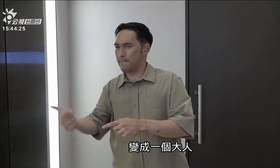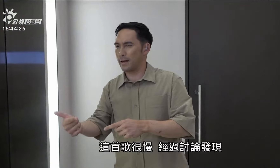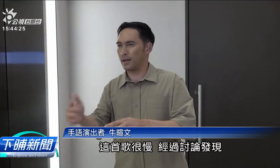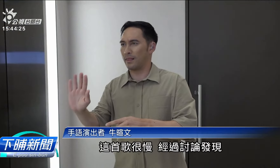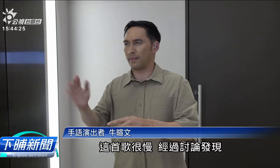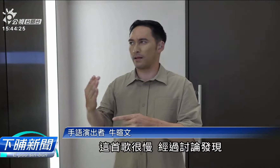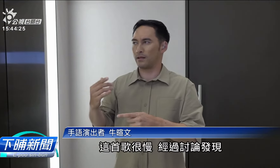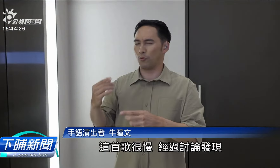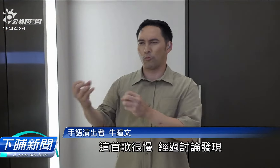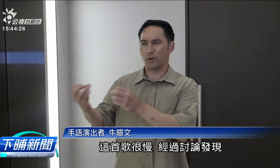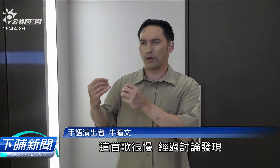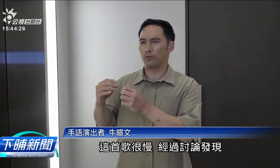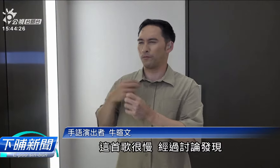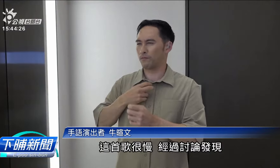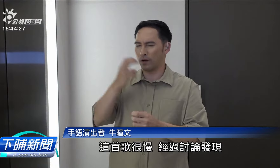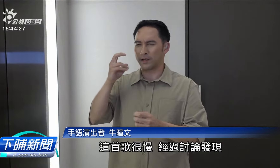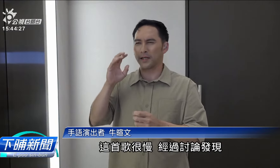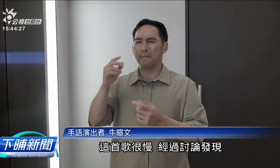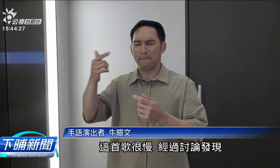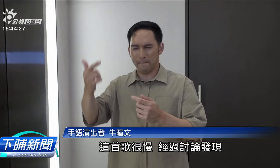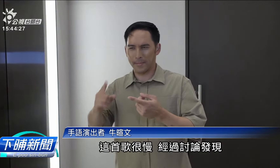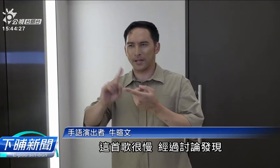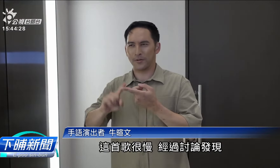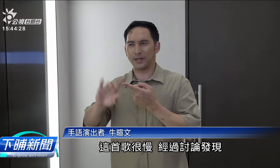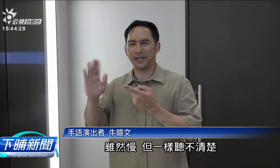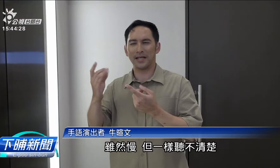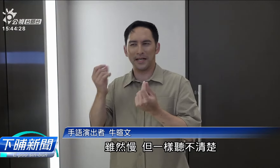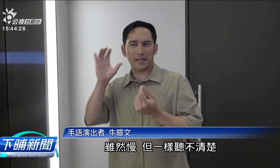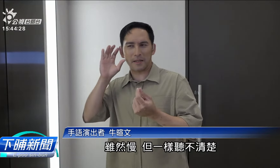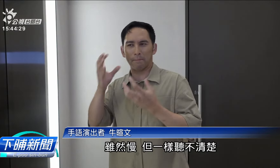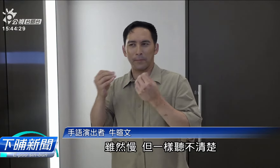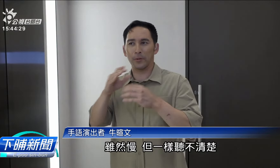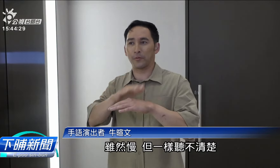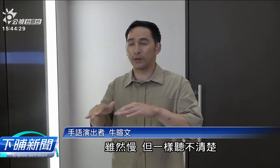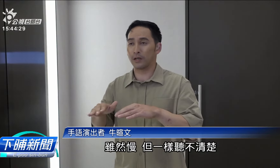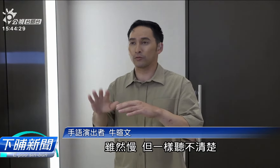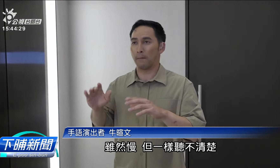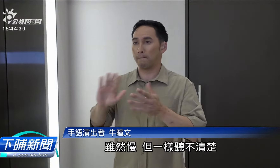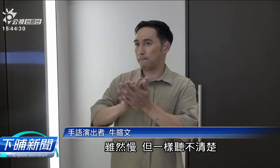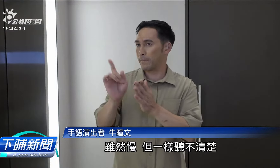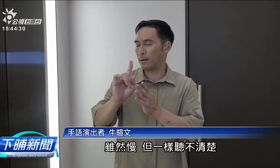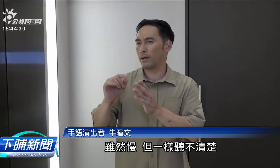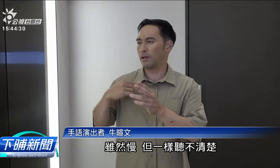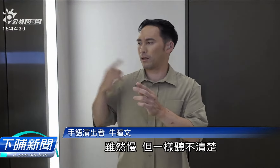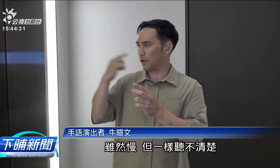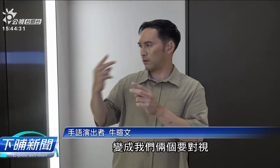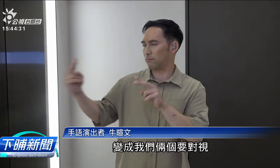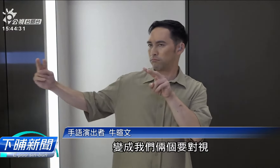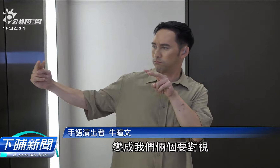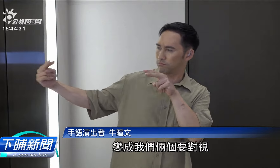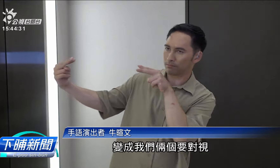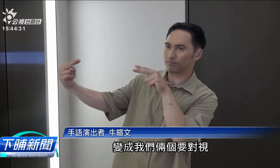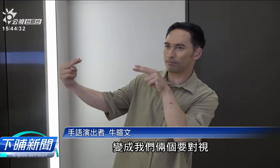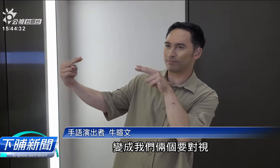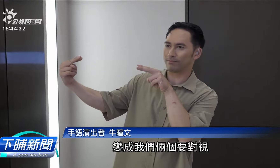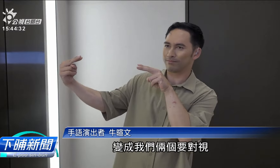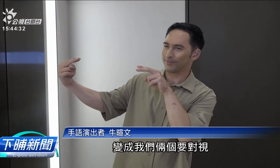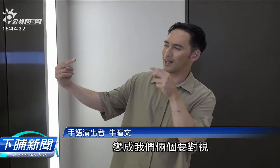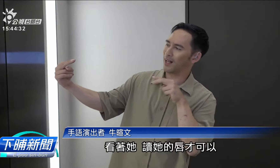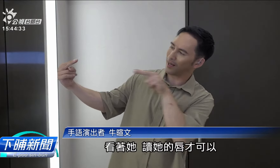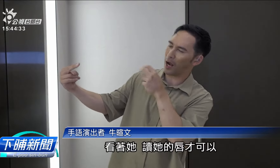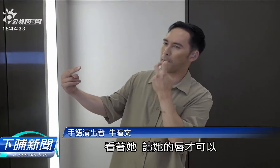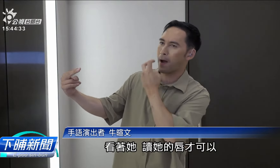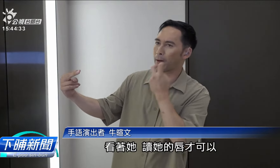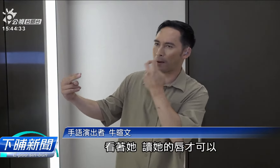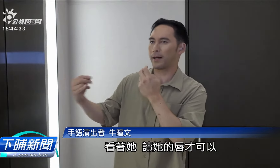这首歌很慢，经过讨论发现歌也慢，但也要听不辛苦。便可我们2个要对着看